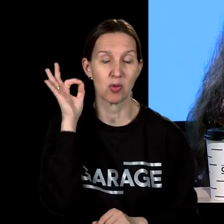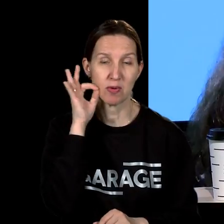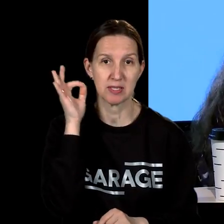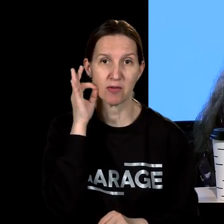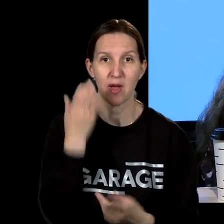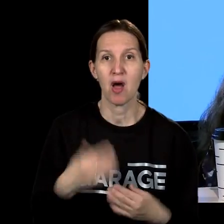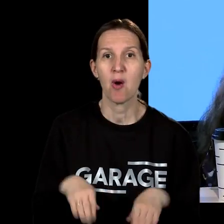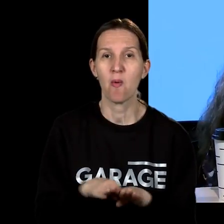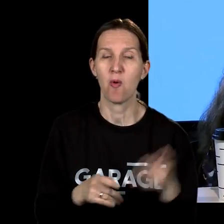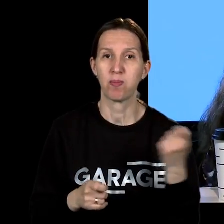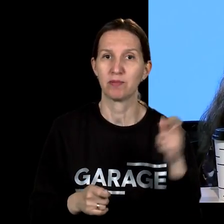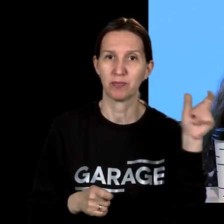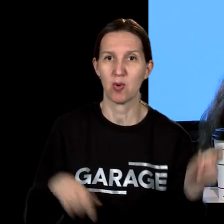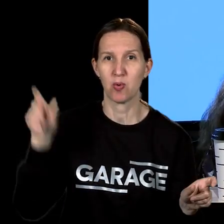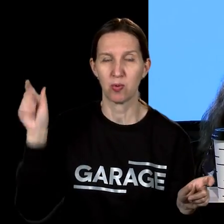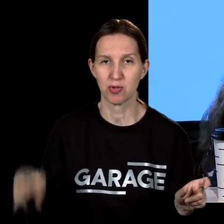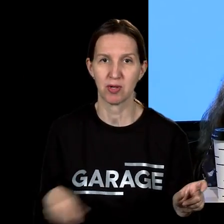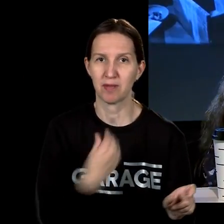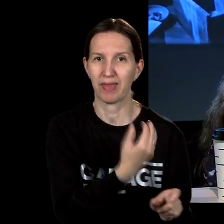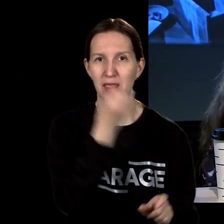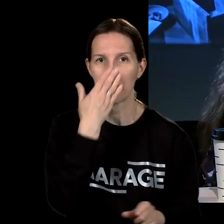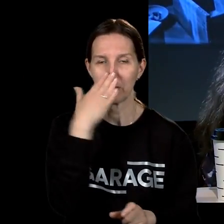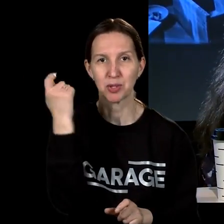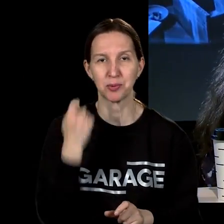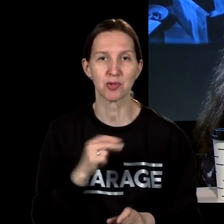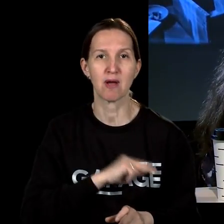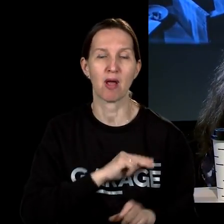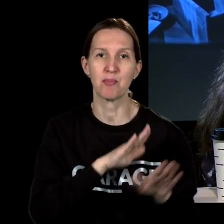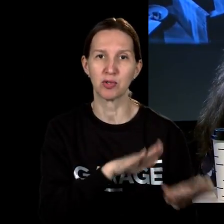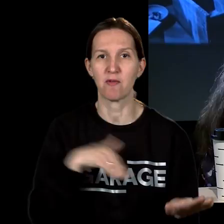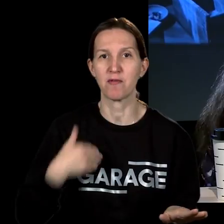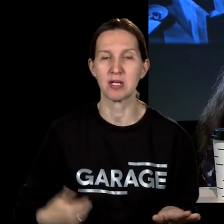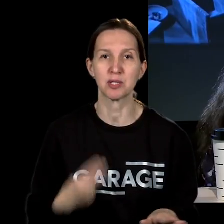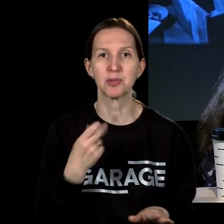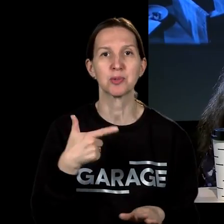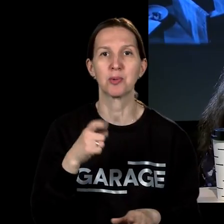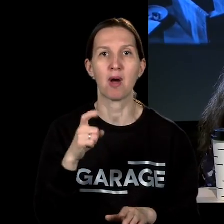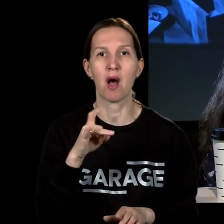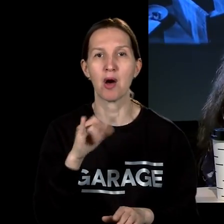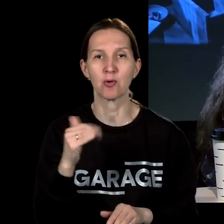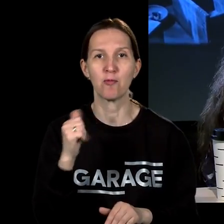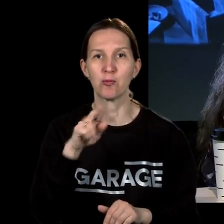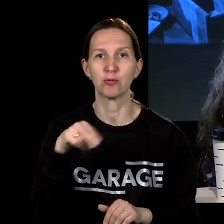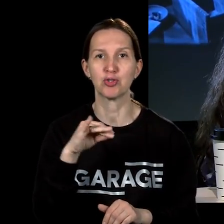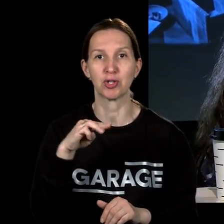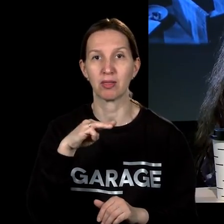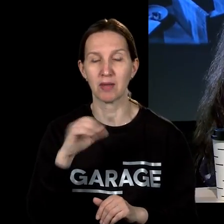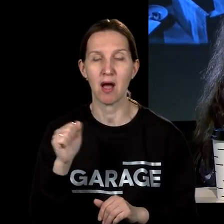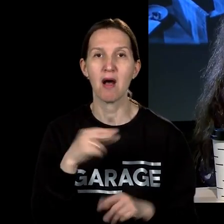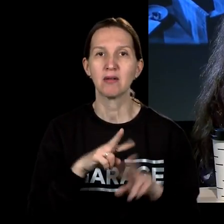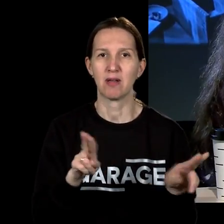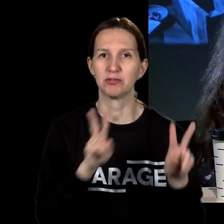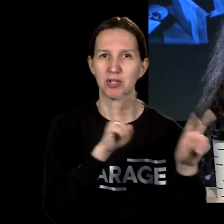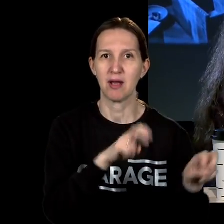наши героя, японский художник, работавший во Франции, Цугухару Фуджита, также известный как Леонард Фуджита, потому что